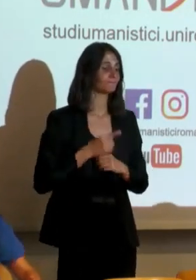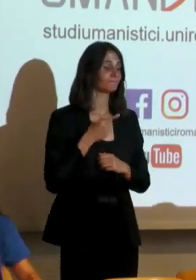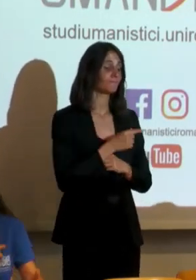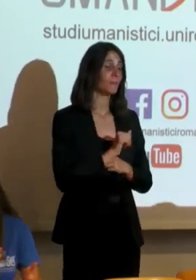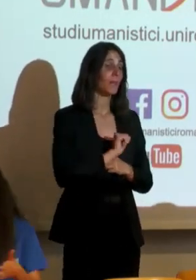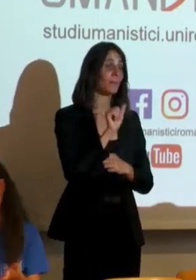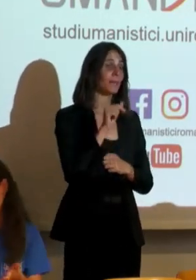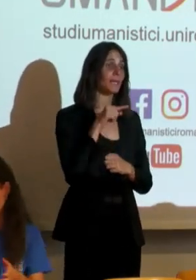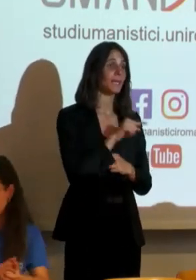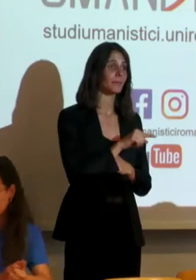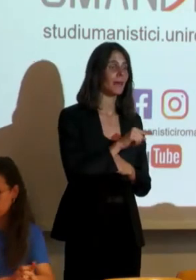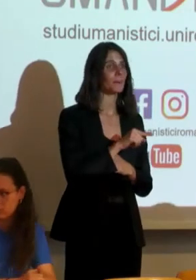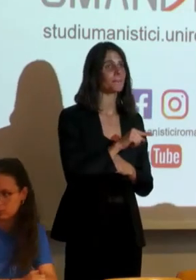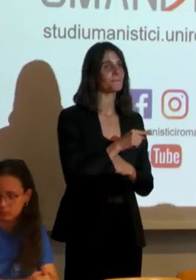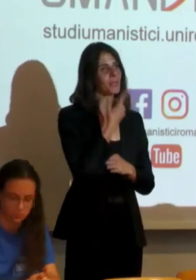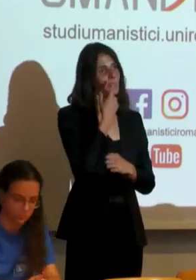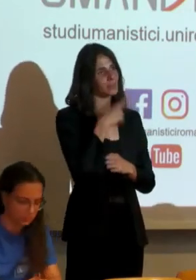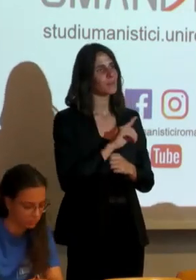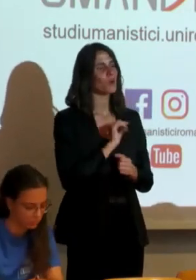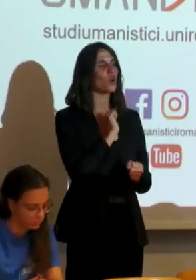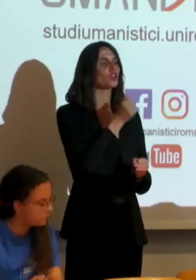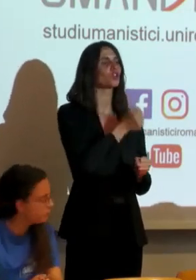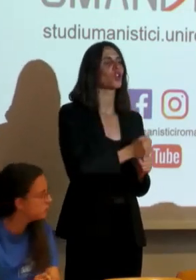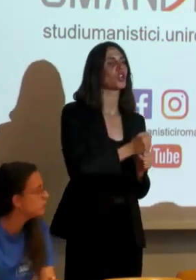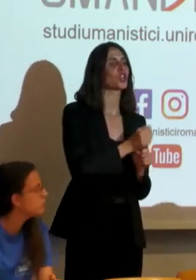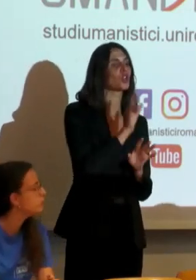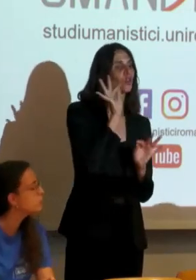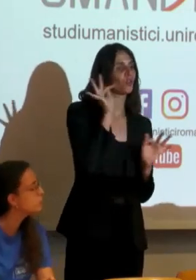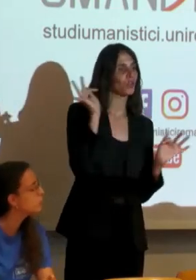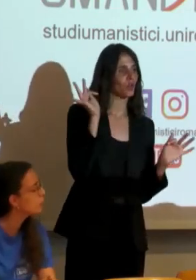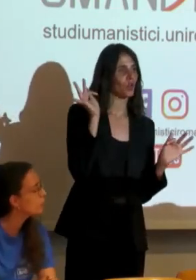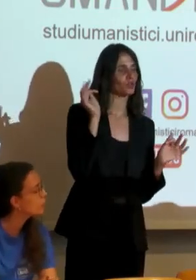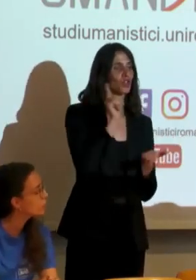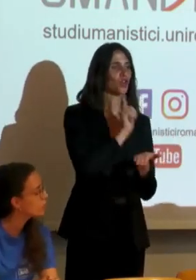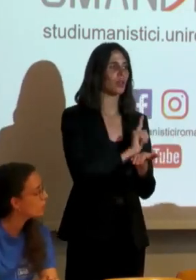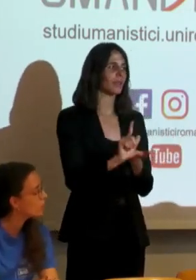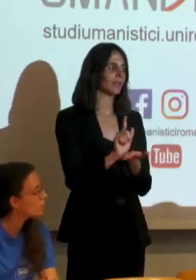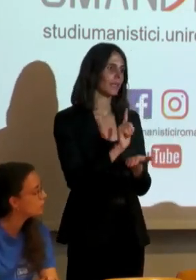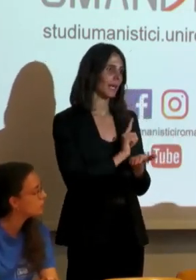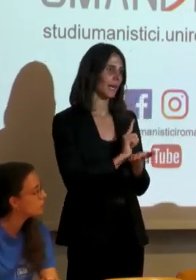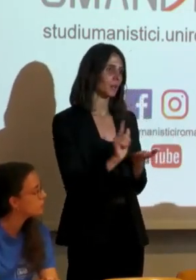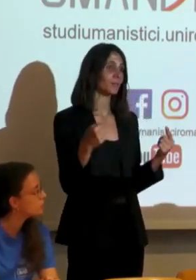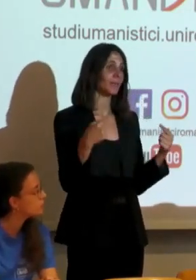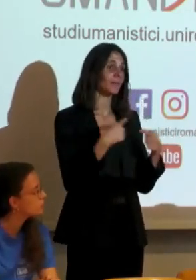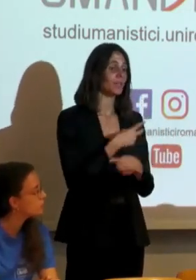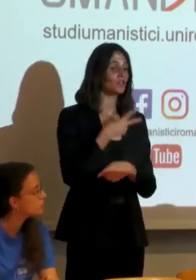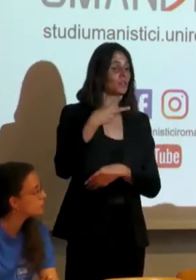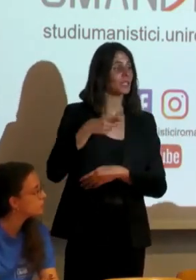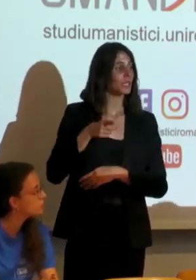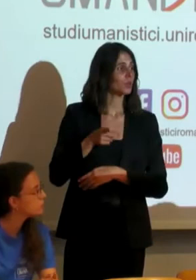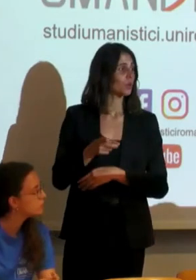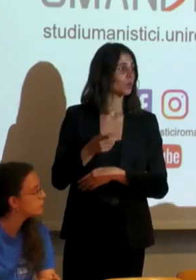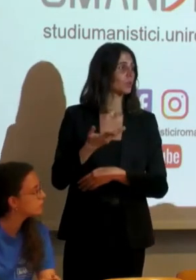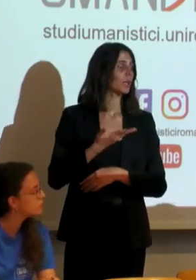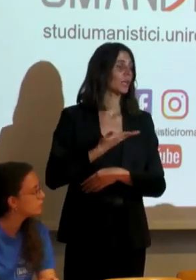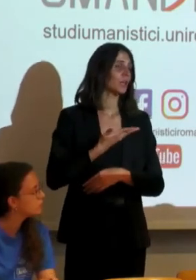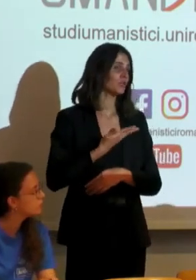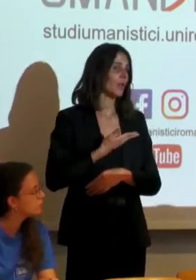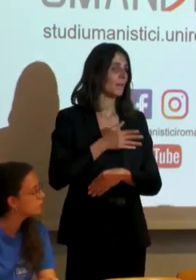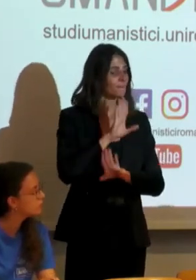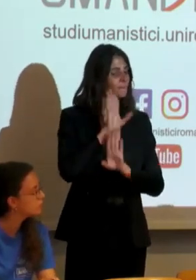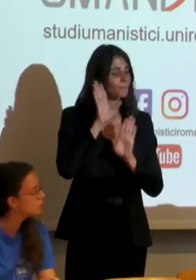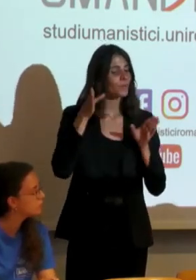orientata a studi di tipo storico-filologici e letterari, la seconda ha invece un focus proprio